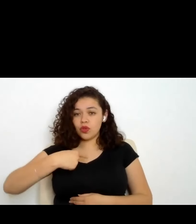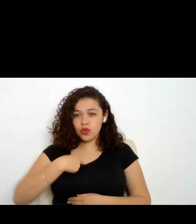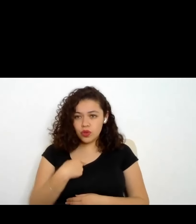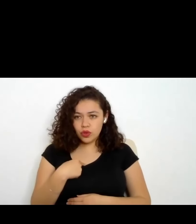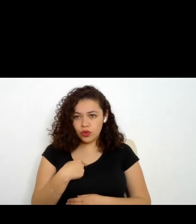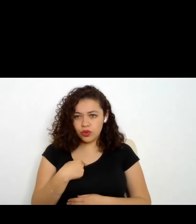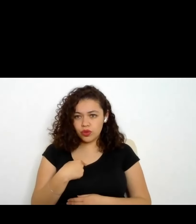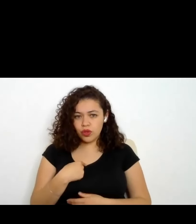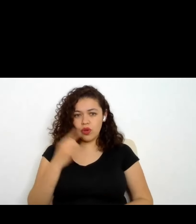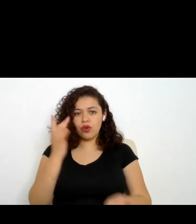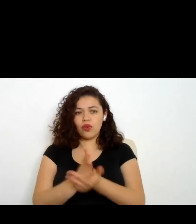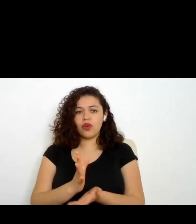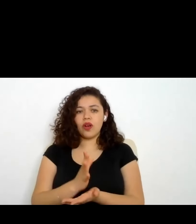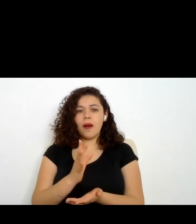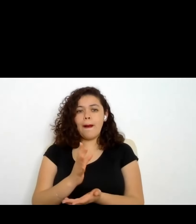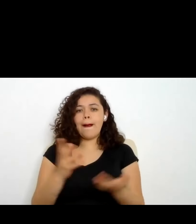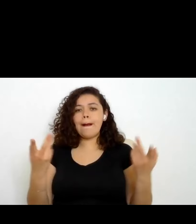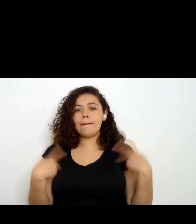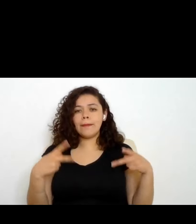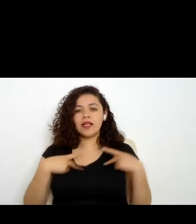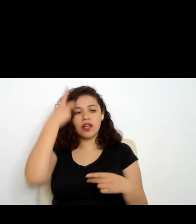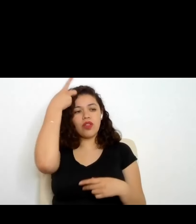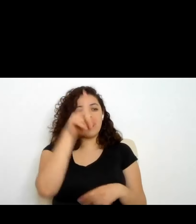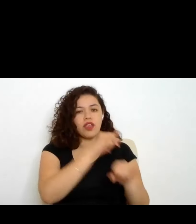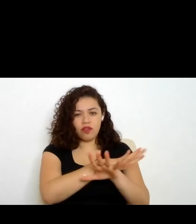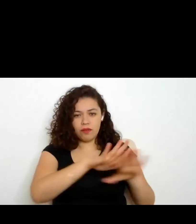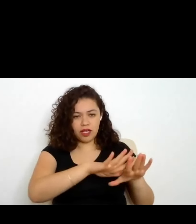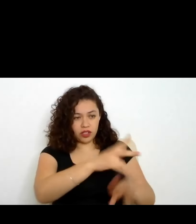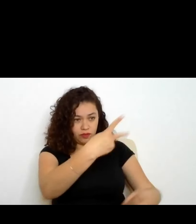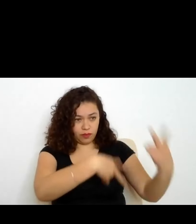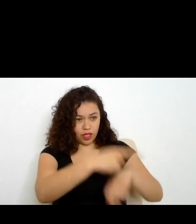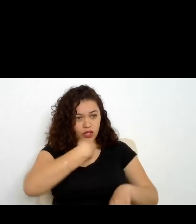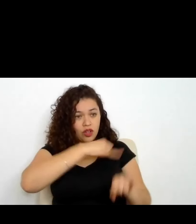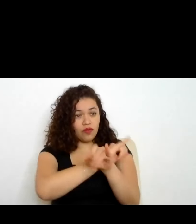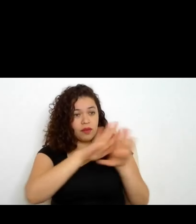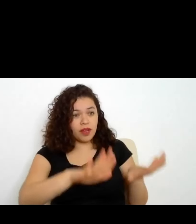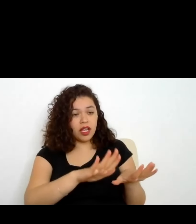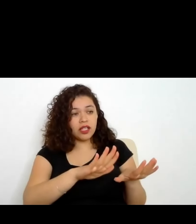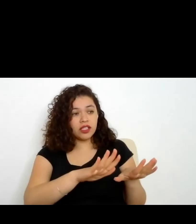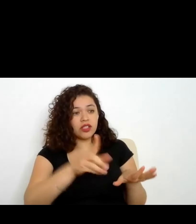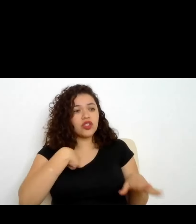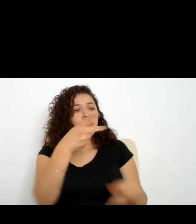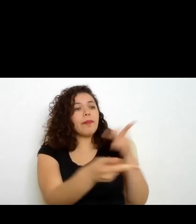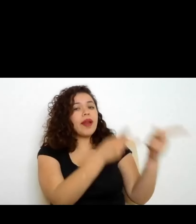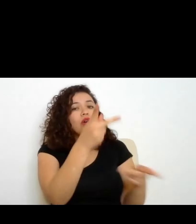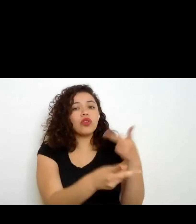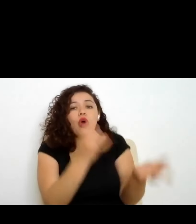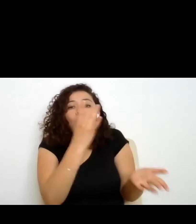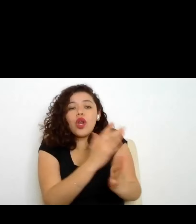de solicitarle a los titulares de los datos personales aquellos datos que sean